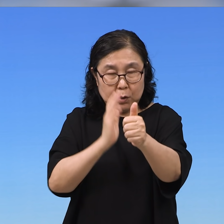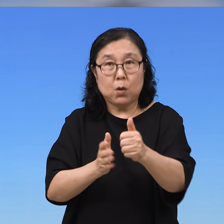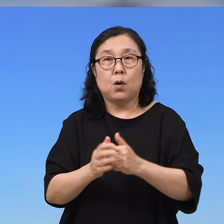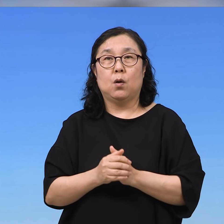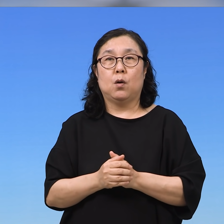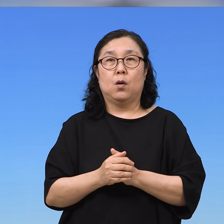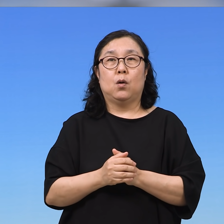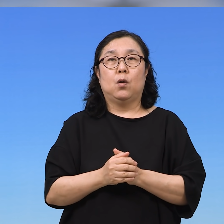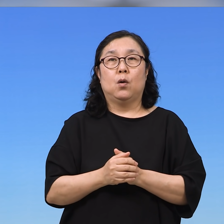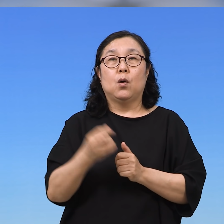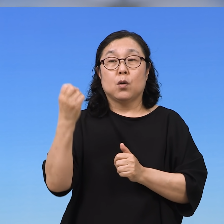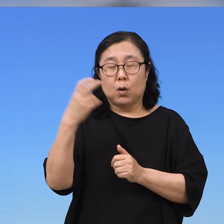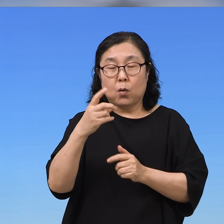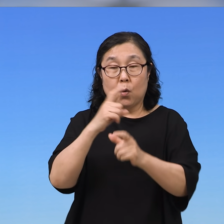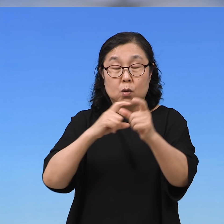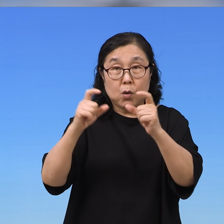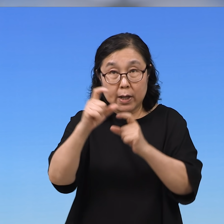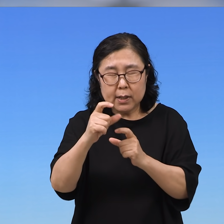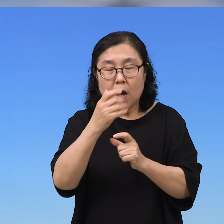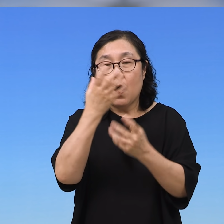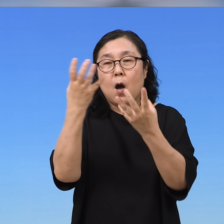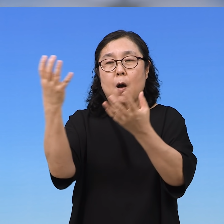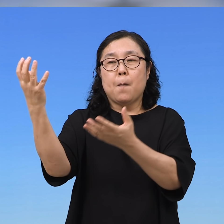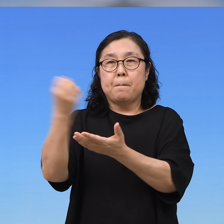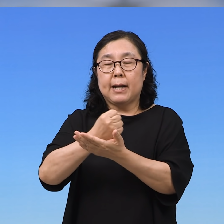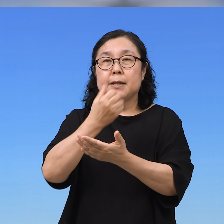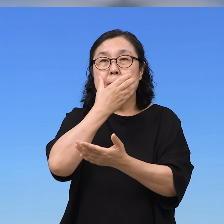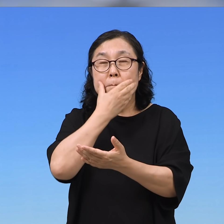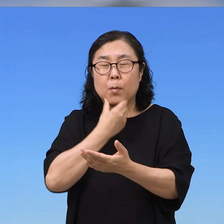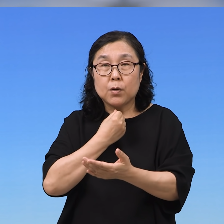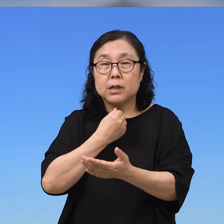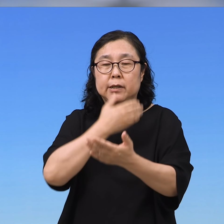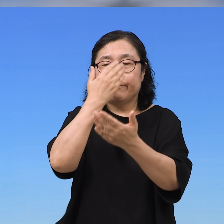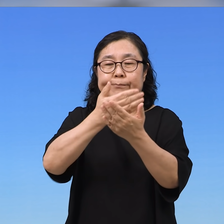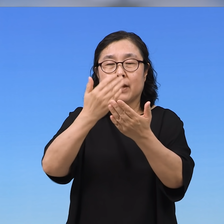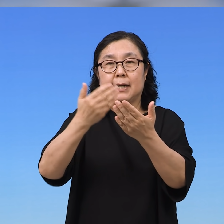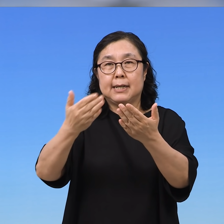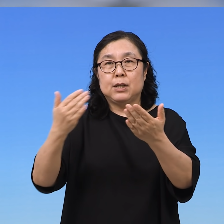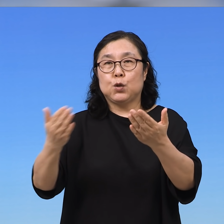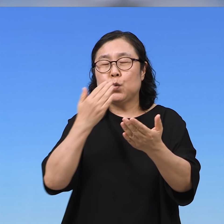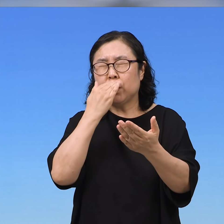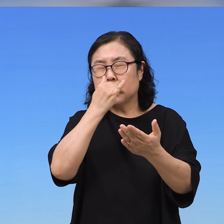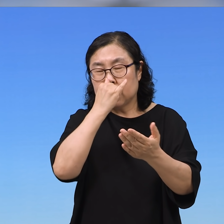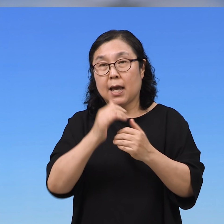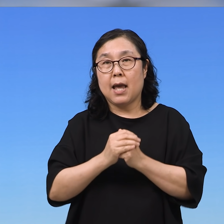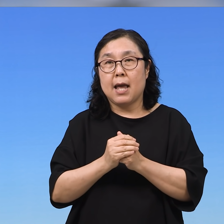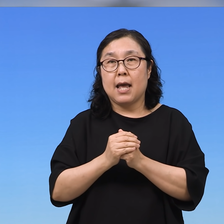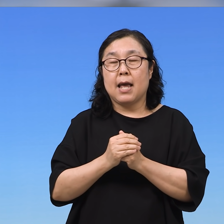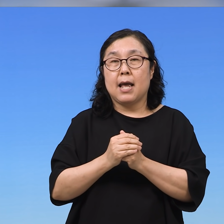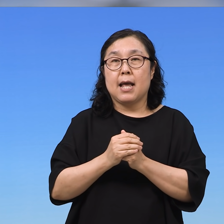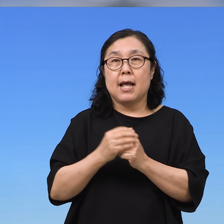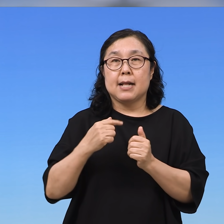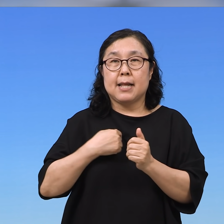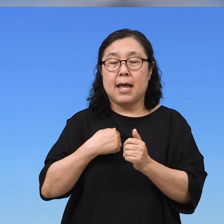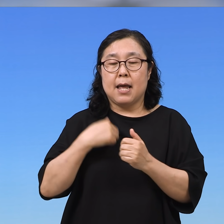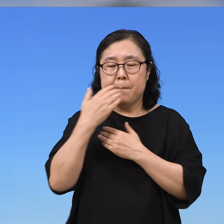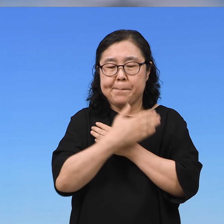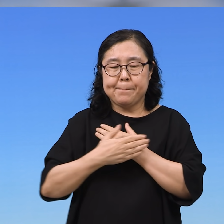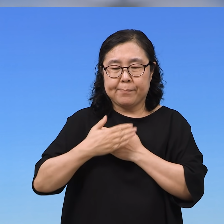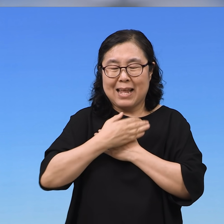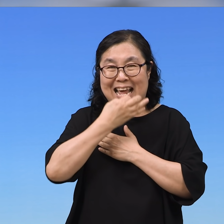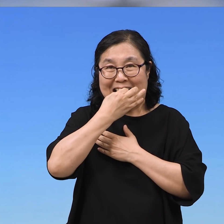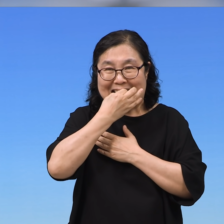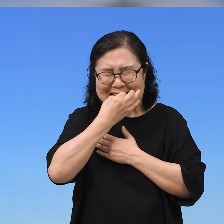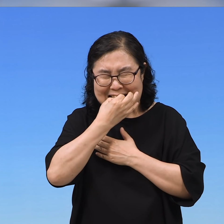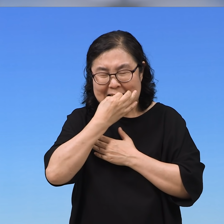바랍니다. 그렇게만 구하지 말고 받은 복을 흘려보낼 수 있도록 정과 욕심을 십자가에 못